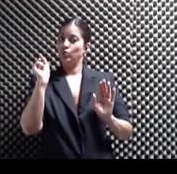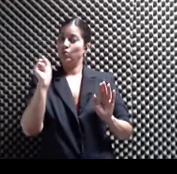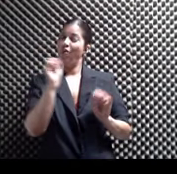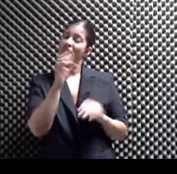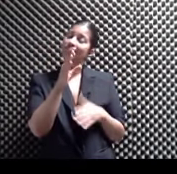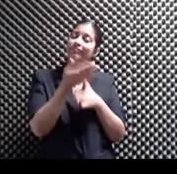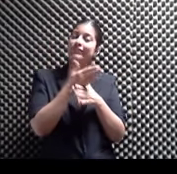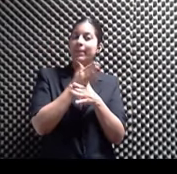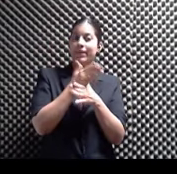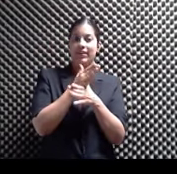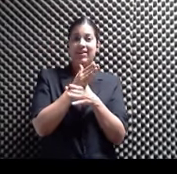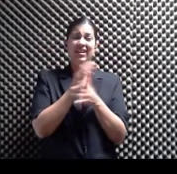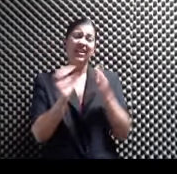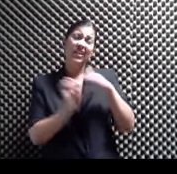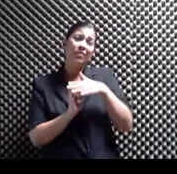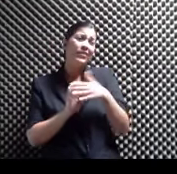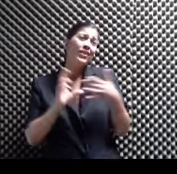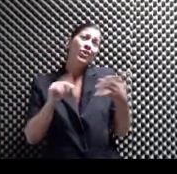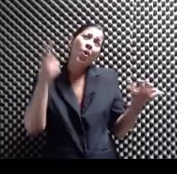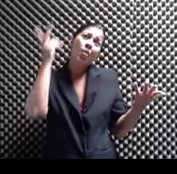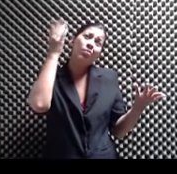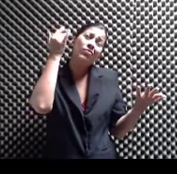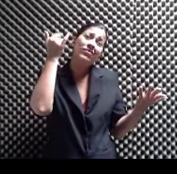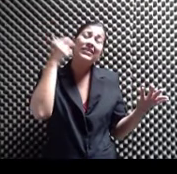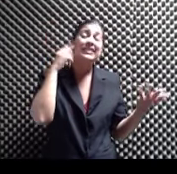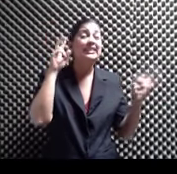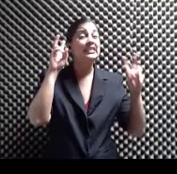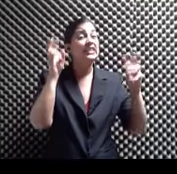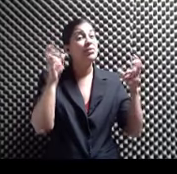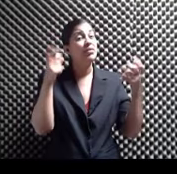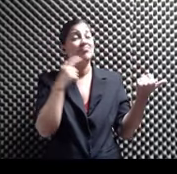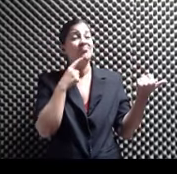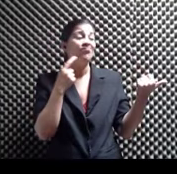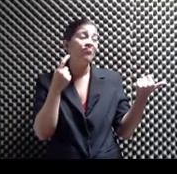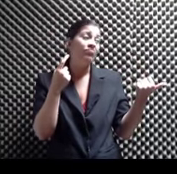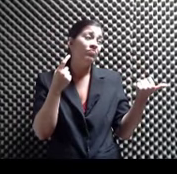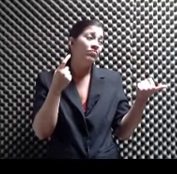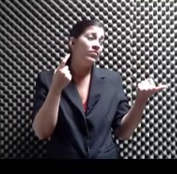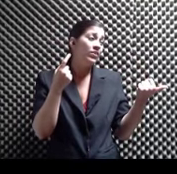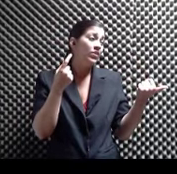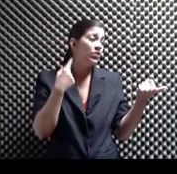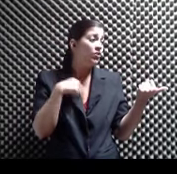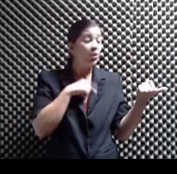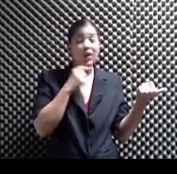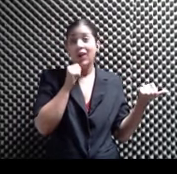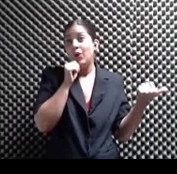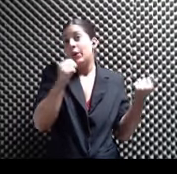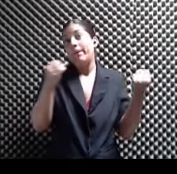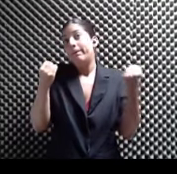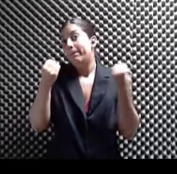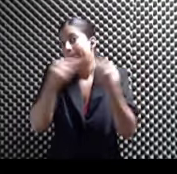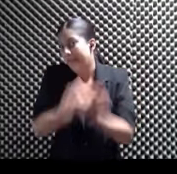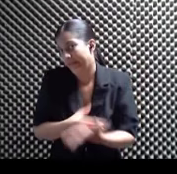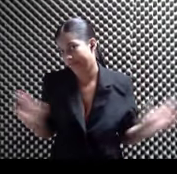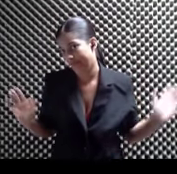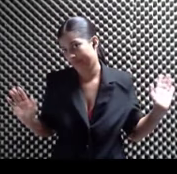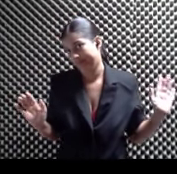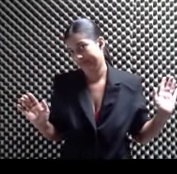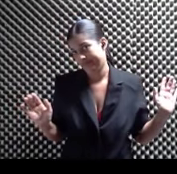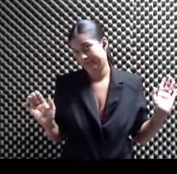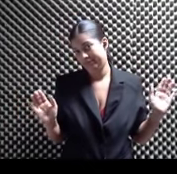intermedia. Claro. No elemental, porque hay temas... A nosotros no nos da miedo presentarle este tipo de